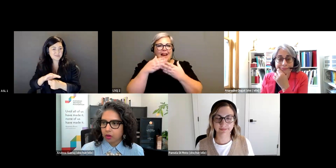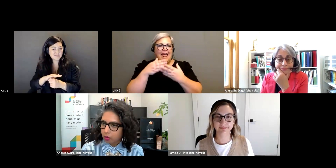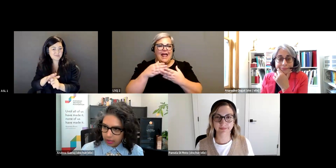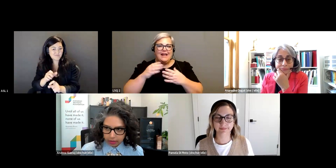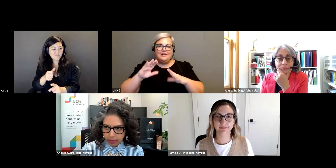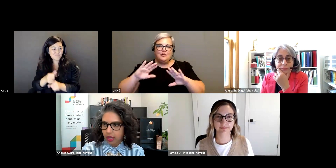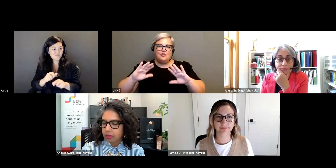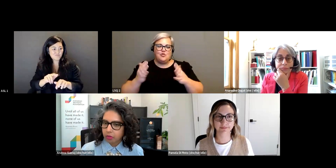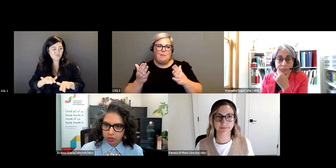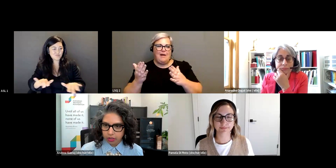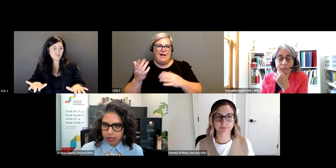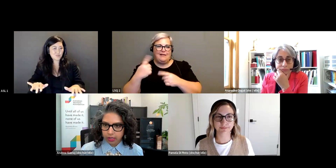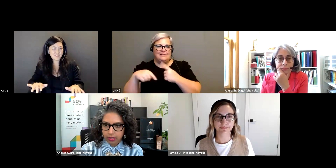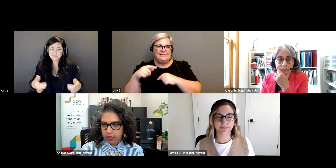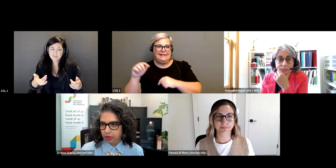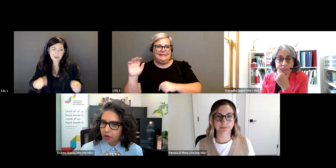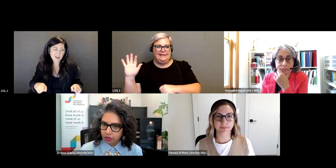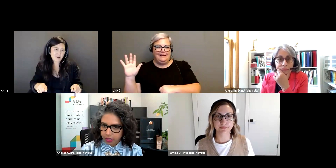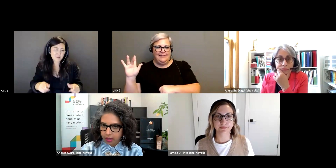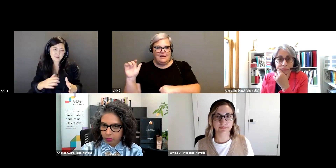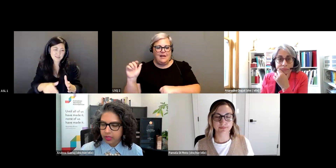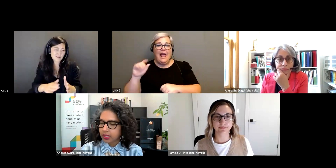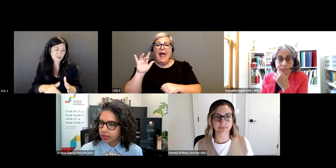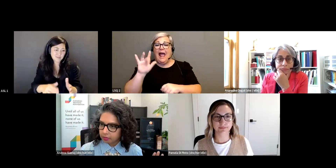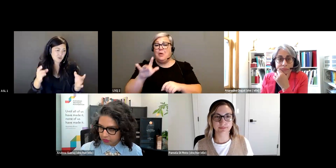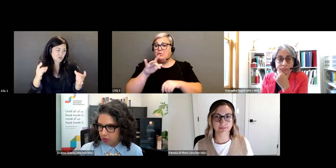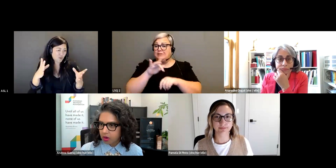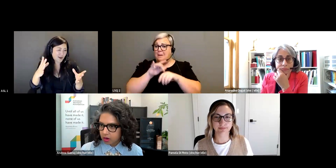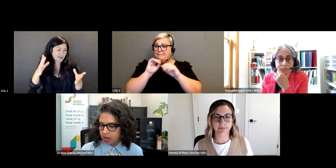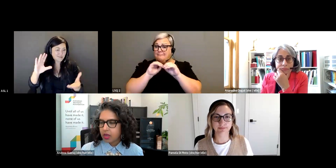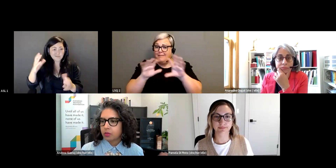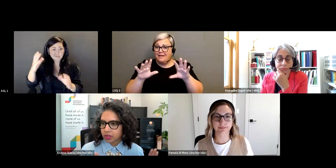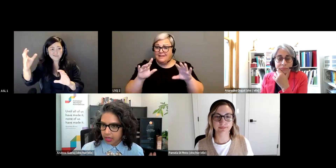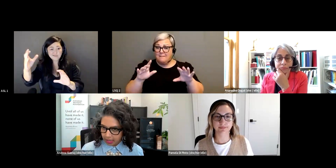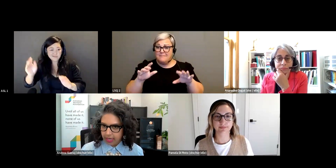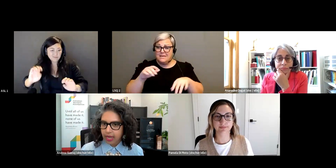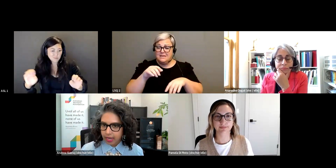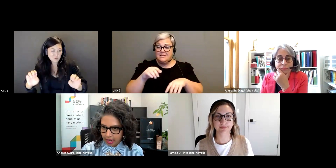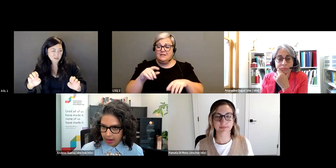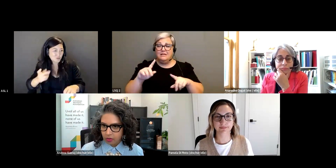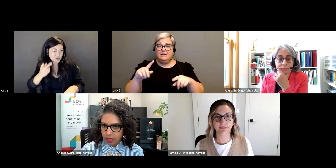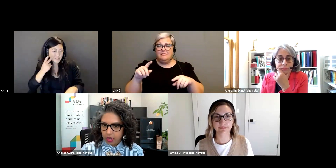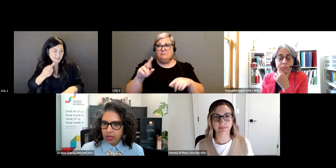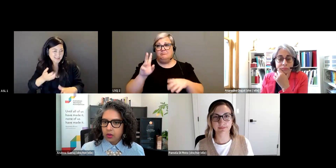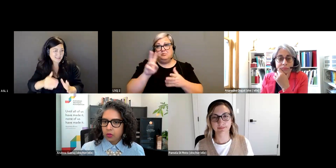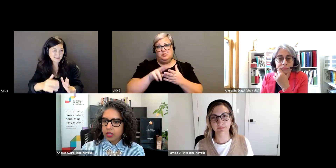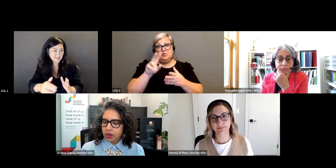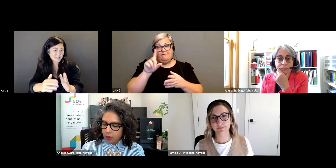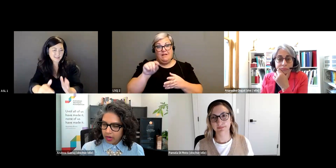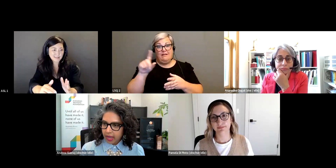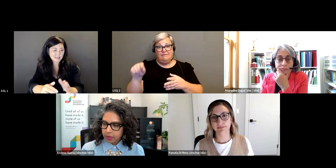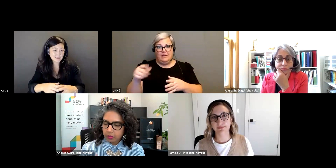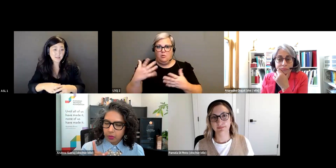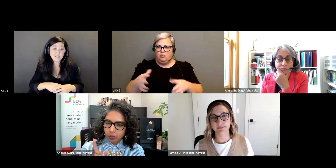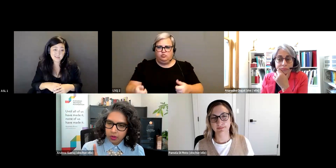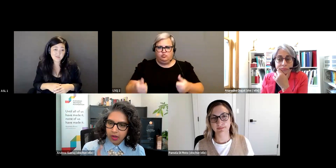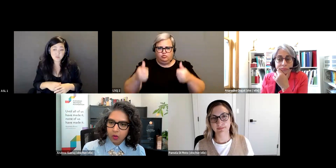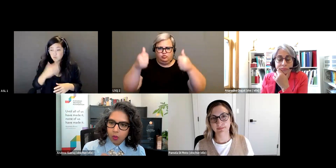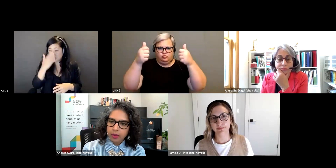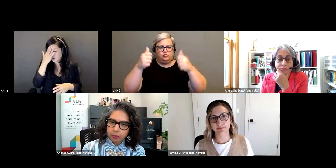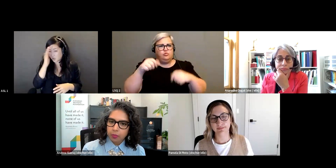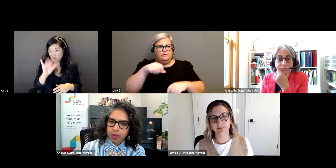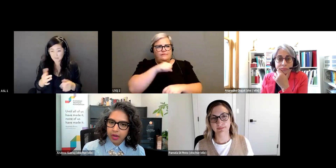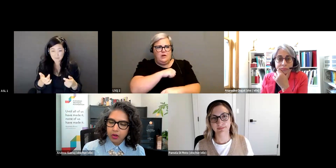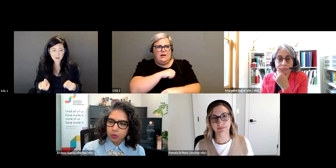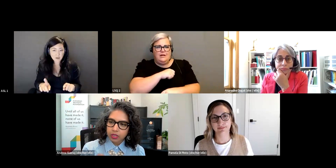parce que la pandémie en 2020 a mené à une hausse des incidents de violence. C'est